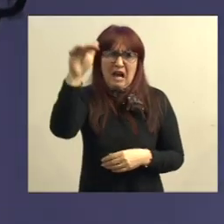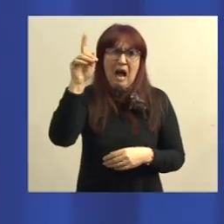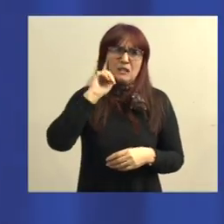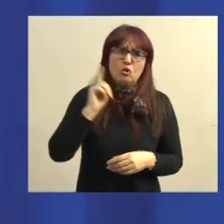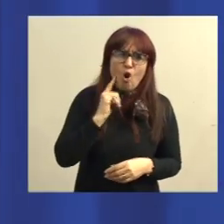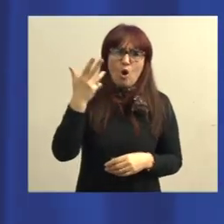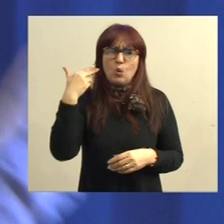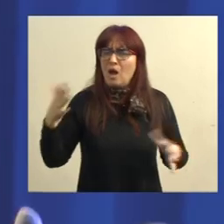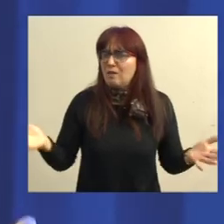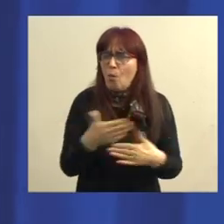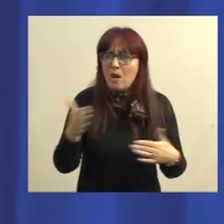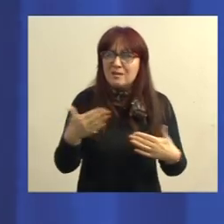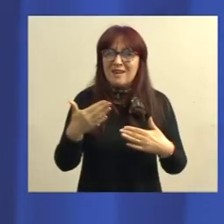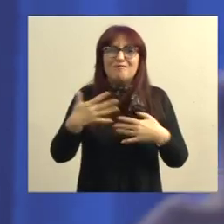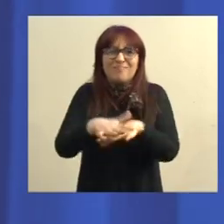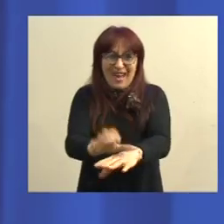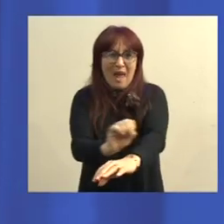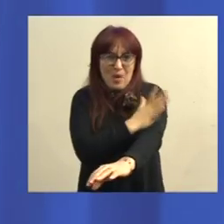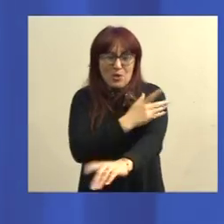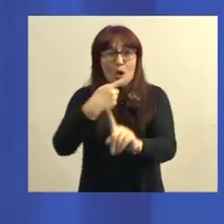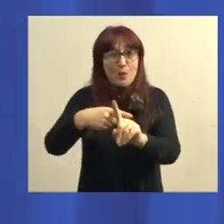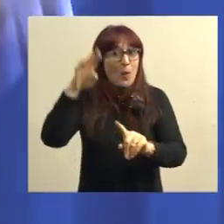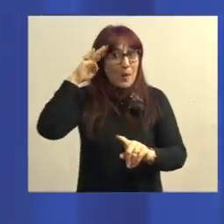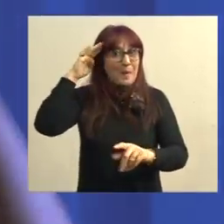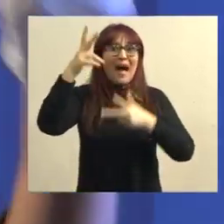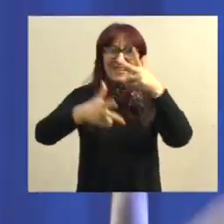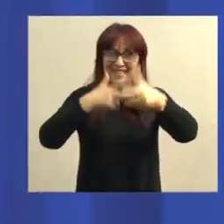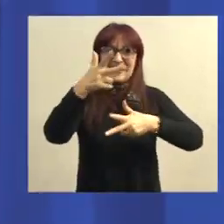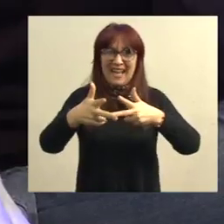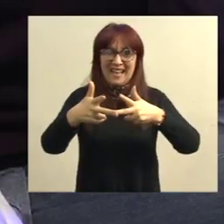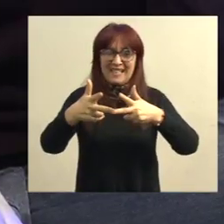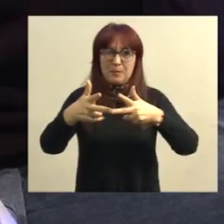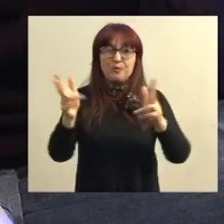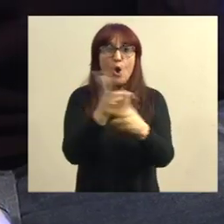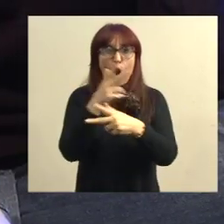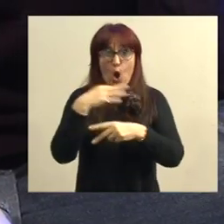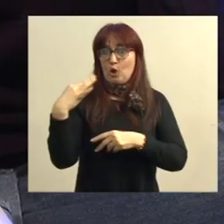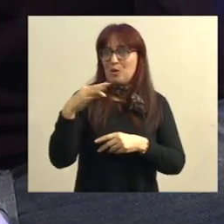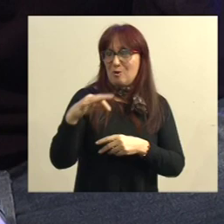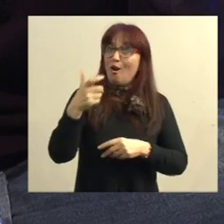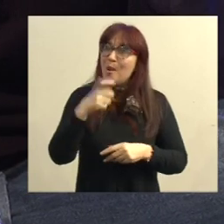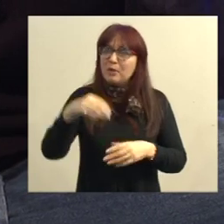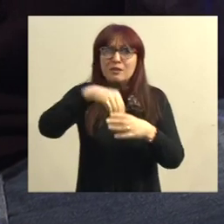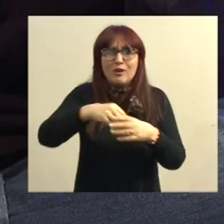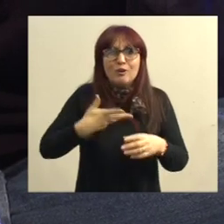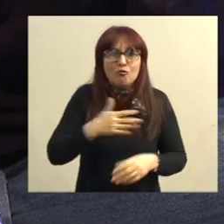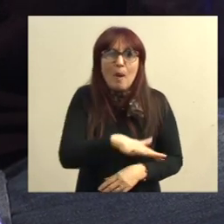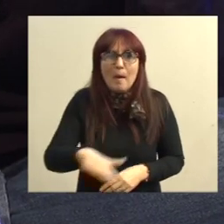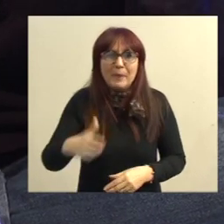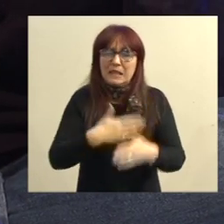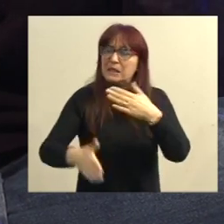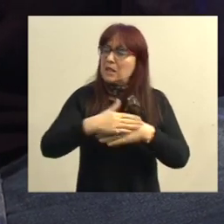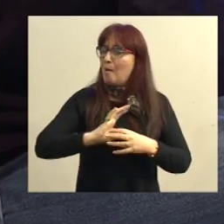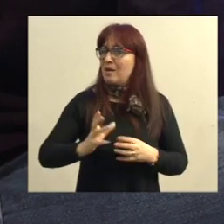sordi e udenti, di condividere le proprie emozioni, imparando, perché no, anche la lingua dei segni. È un coro speciale poi perché unisce bimbi con